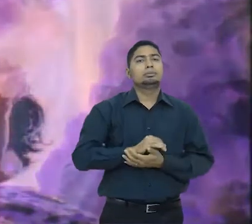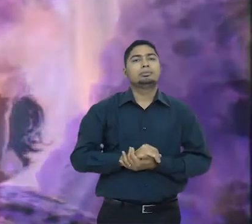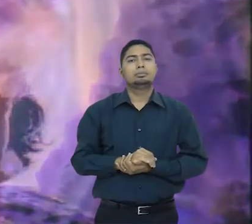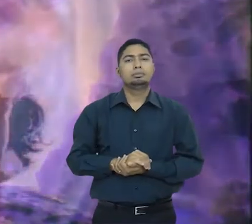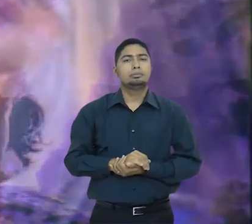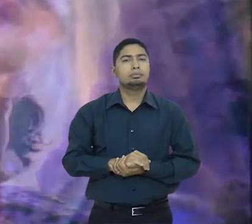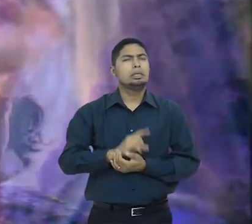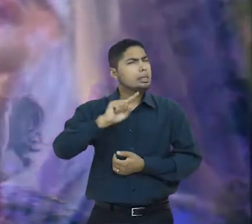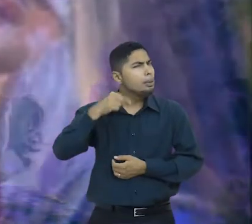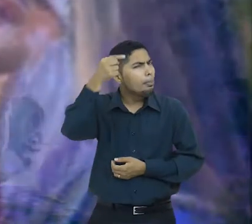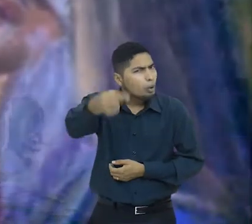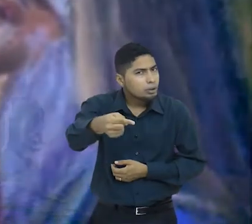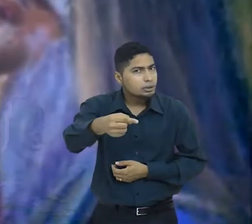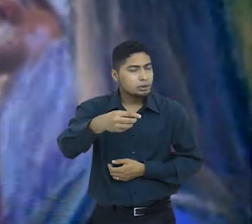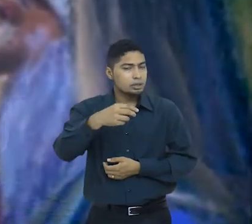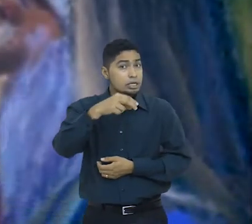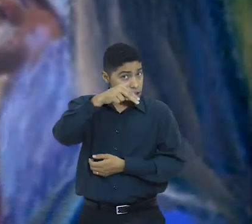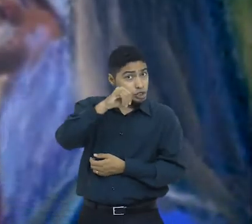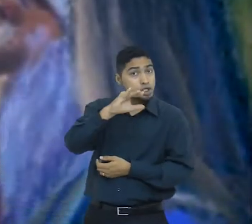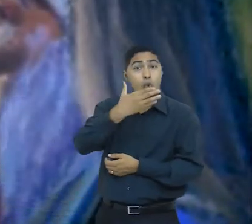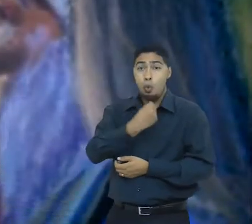Mais tarde, Nicodemos entendeu e creu.